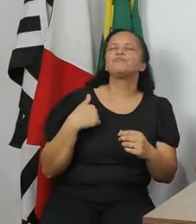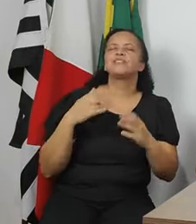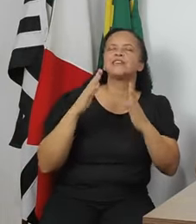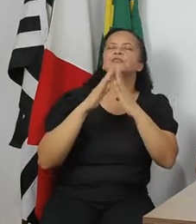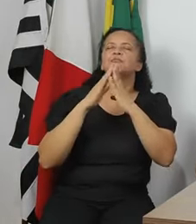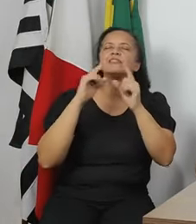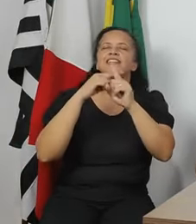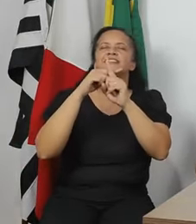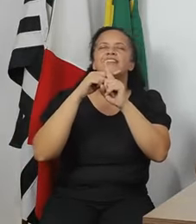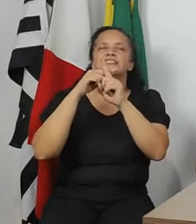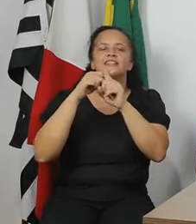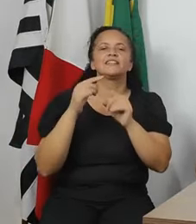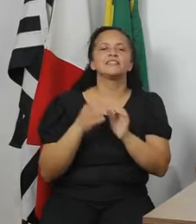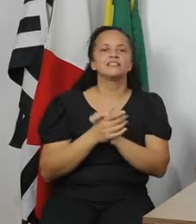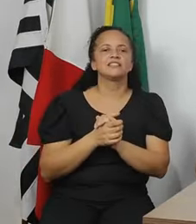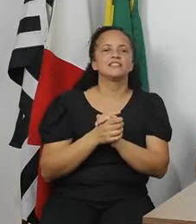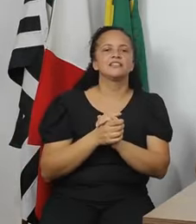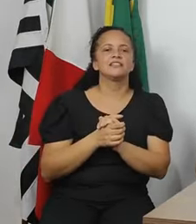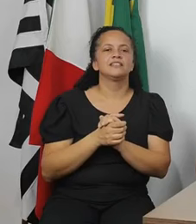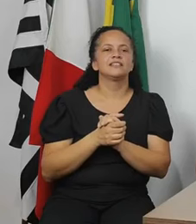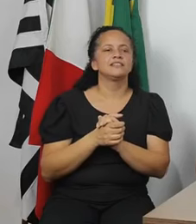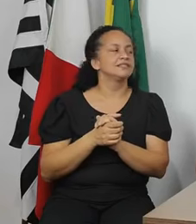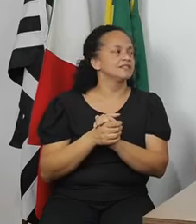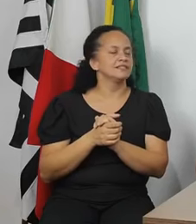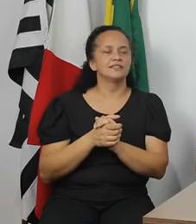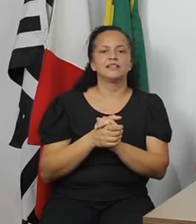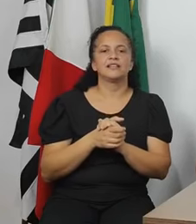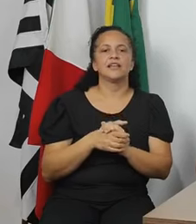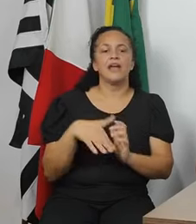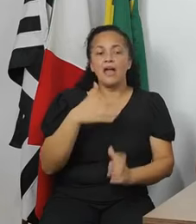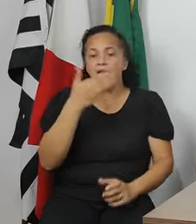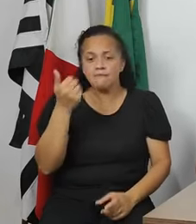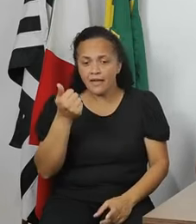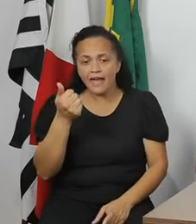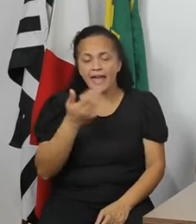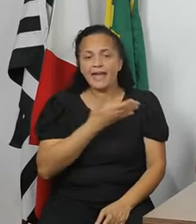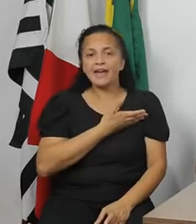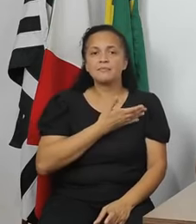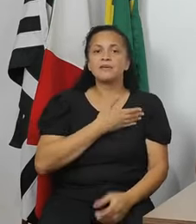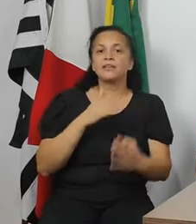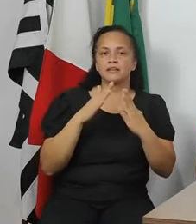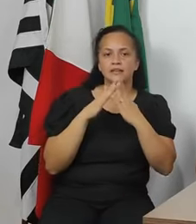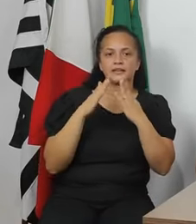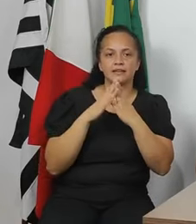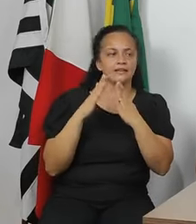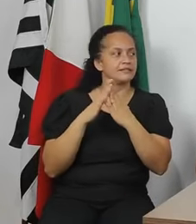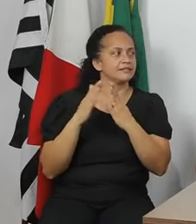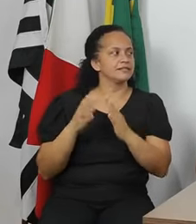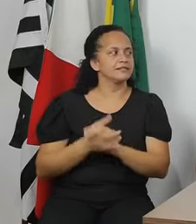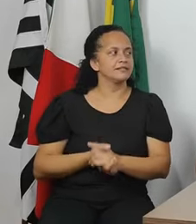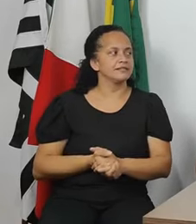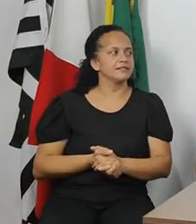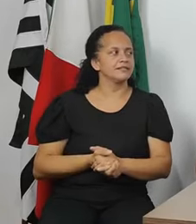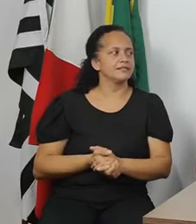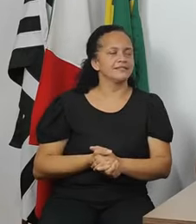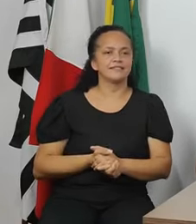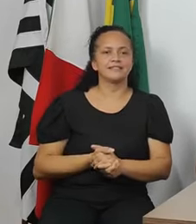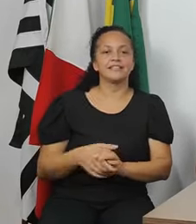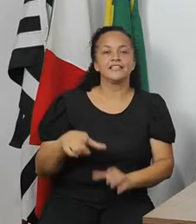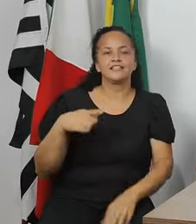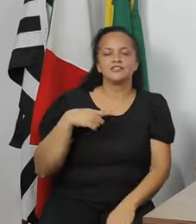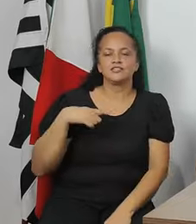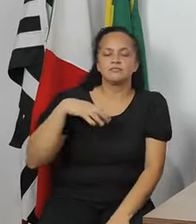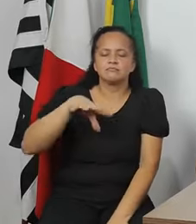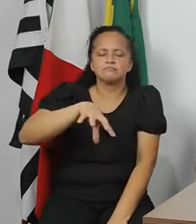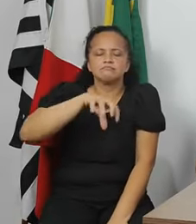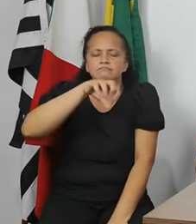E eu com medo, né, de falar que eu estava de jejum, ele, não, vamos lá em casa rapidinho. Aí eu fui lá, cheguei lá na casa dele, um cheiro maravilhoso, a mãe